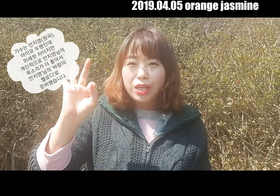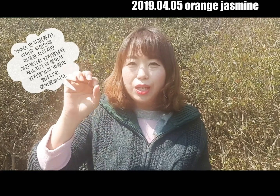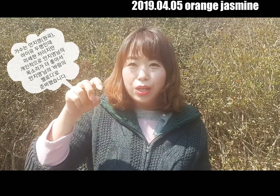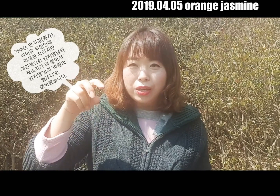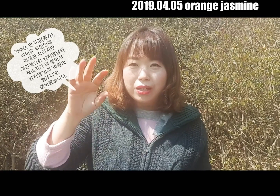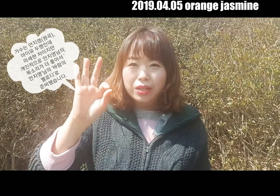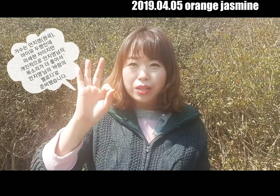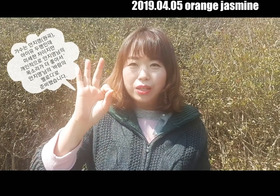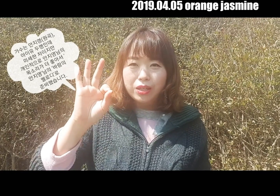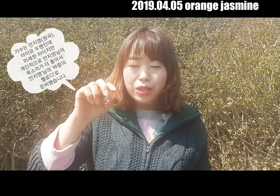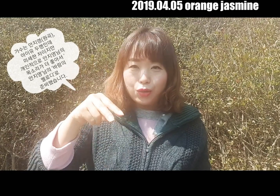아이유